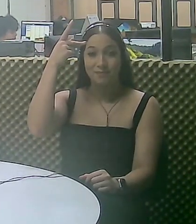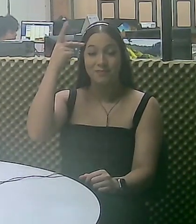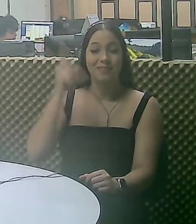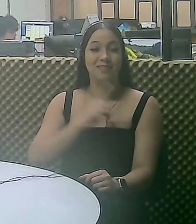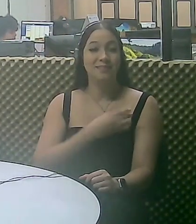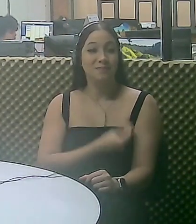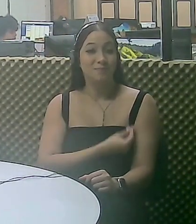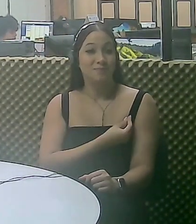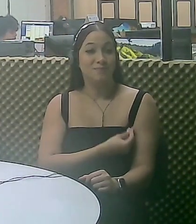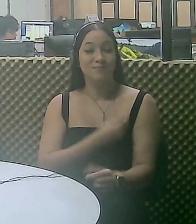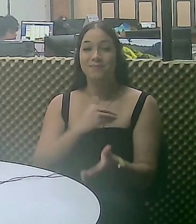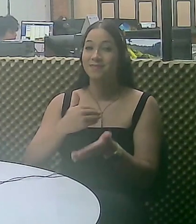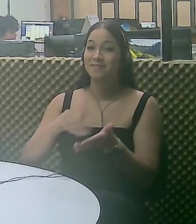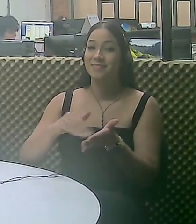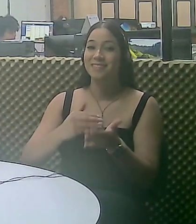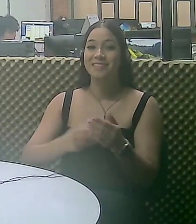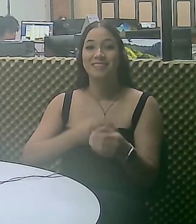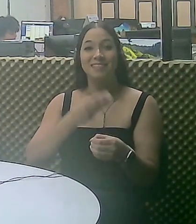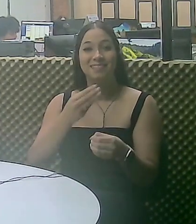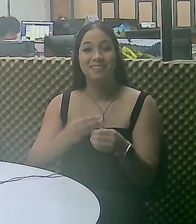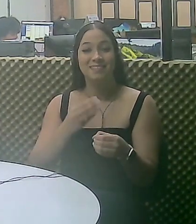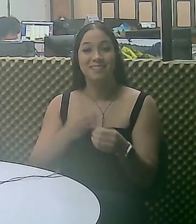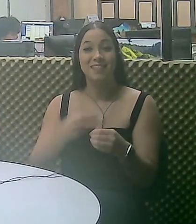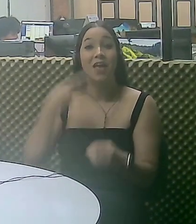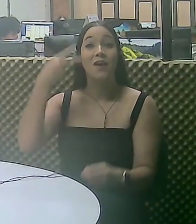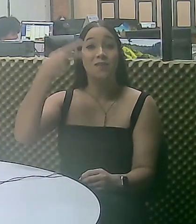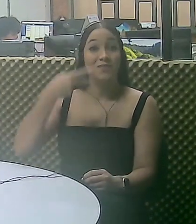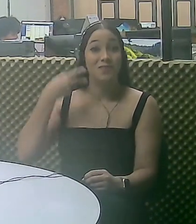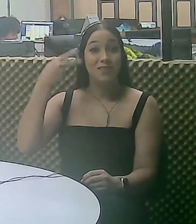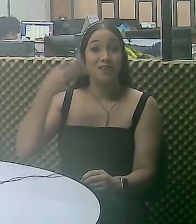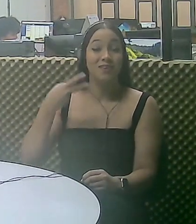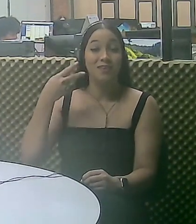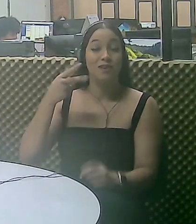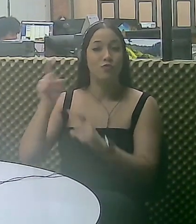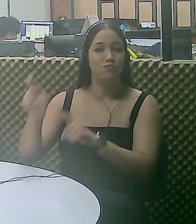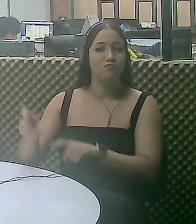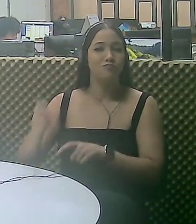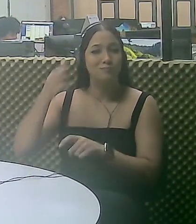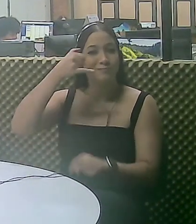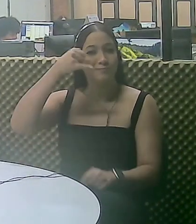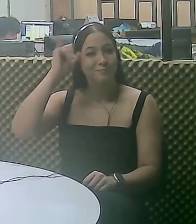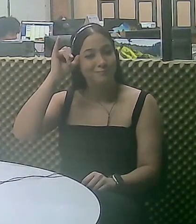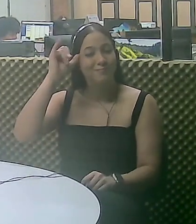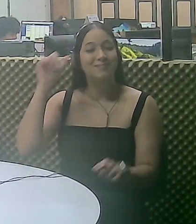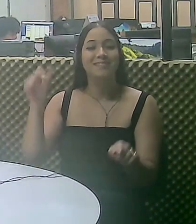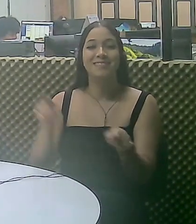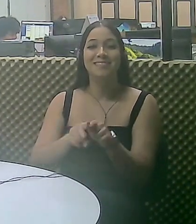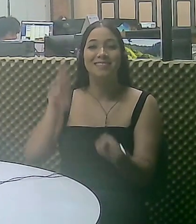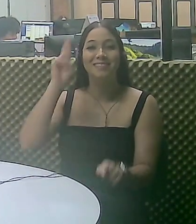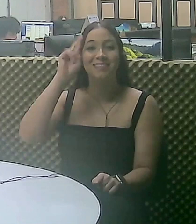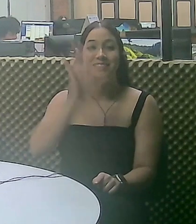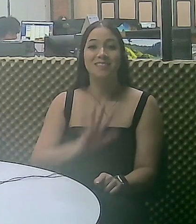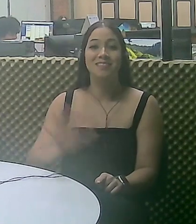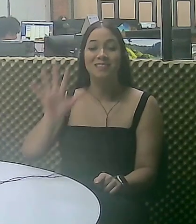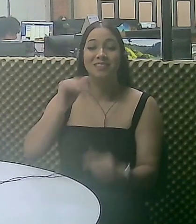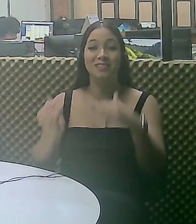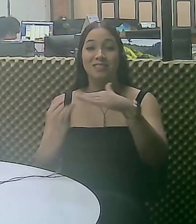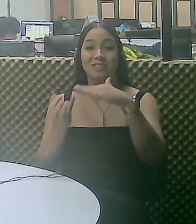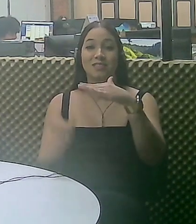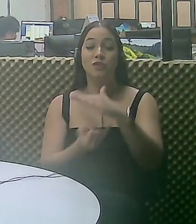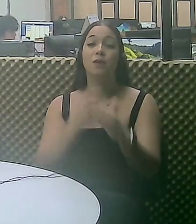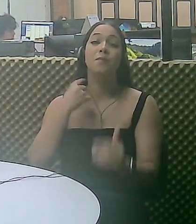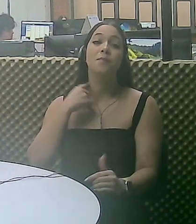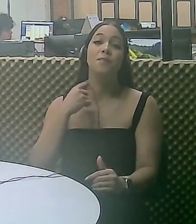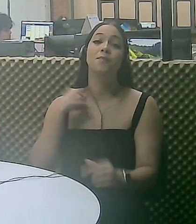com a presença de secretários municipais, vereadores e produtores rurais, além do diretor-geral do Instituto Mineiro